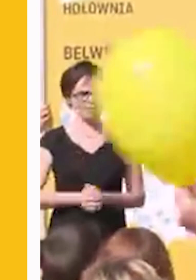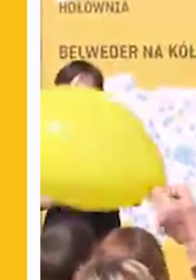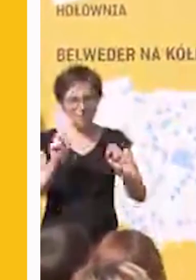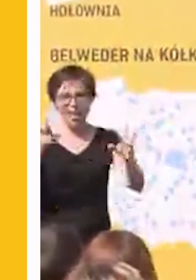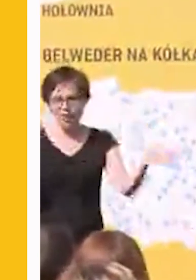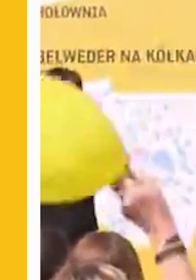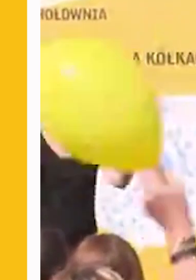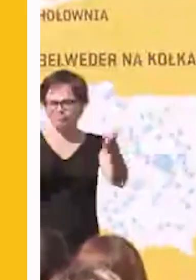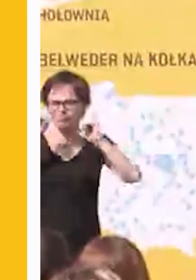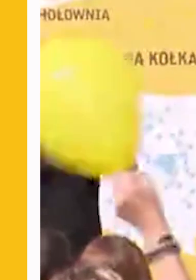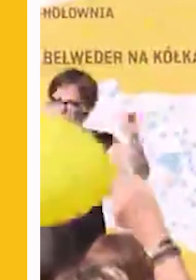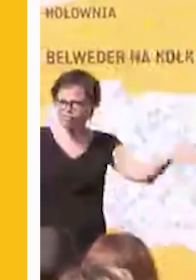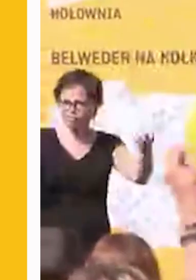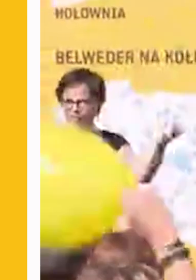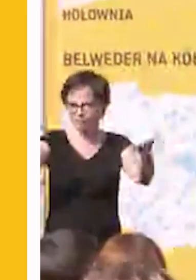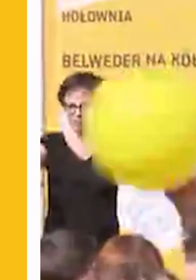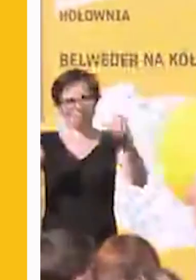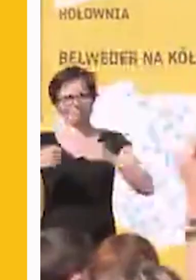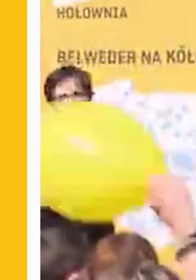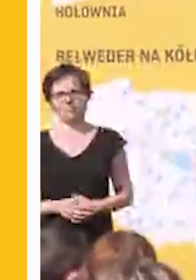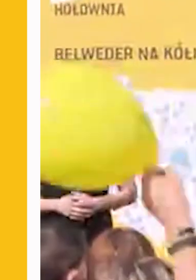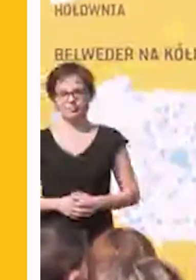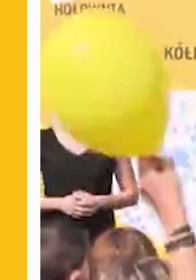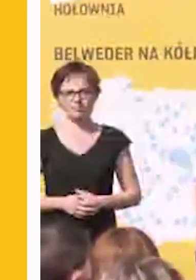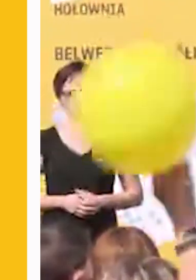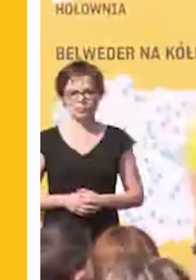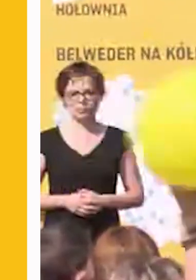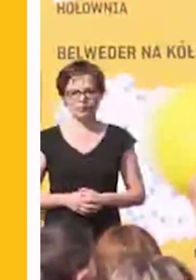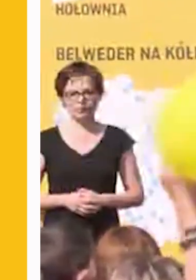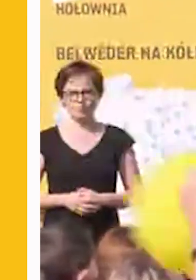Tak, zróbmy hałas! Zróbmy hałas!